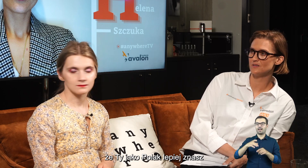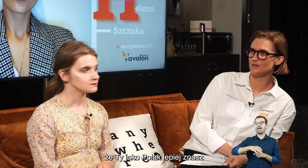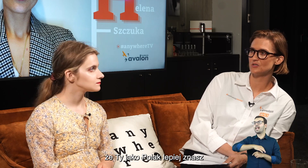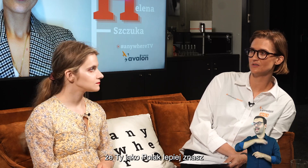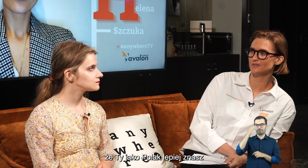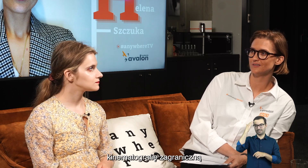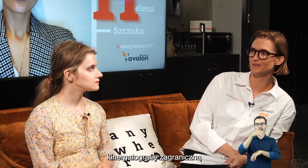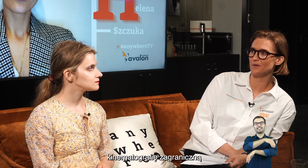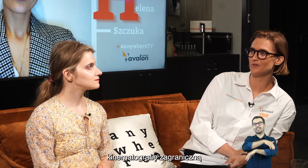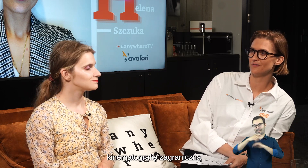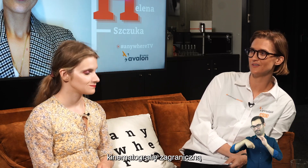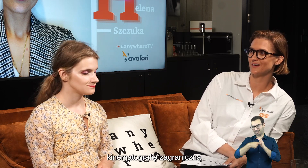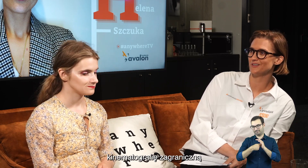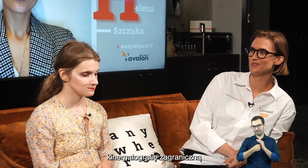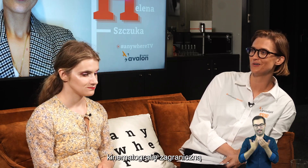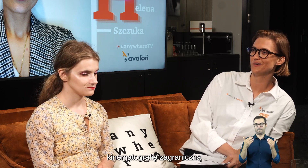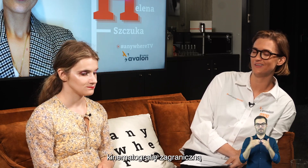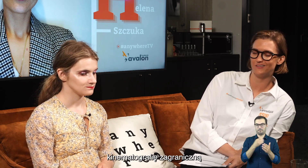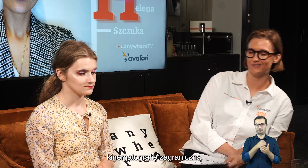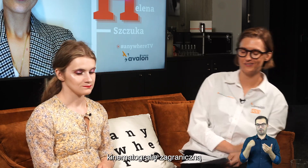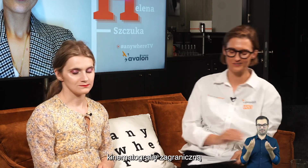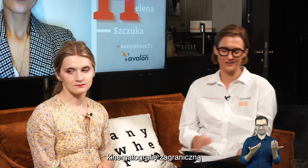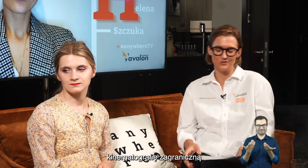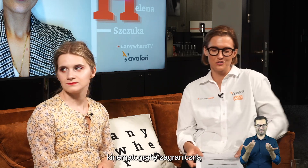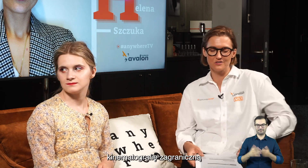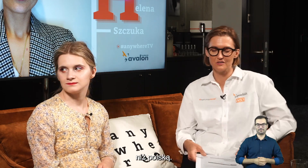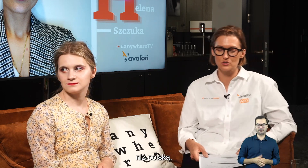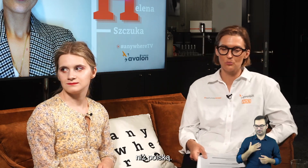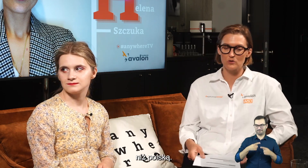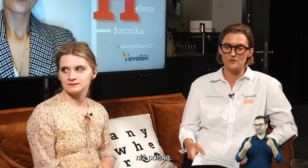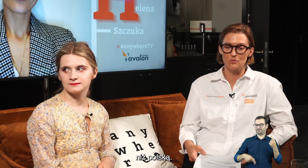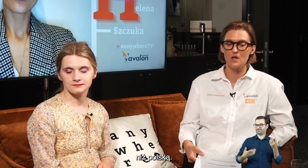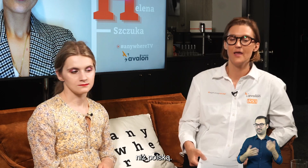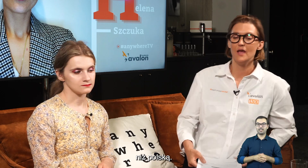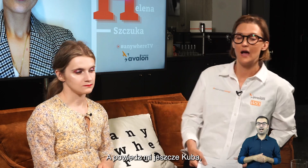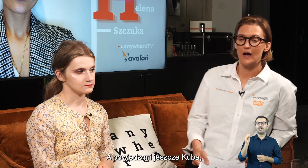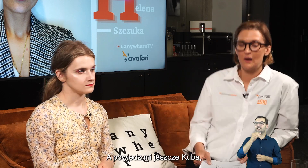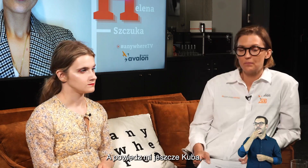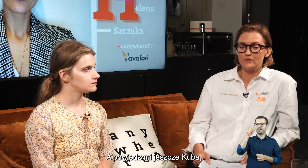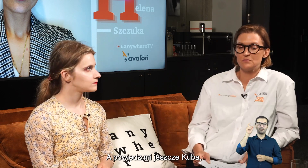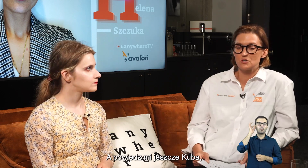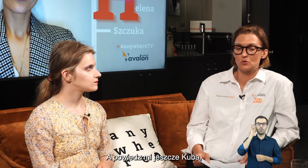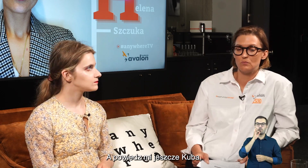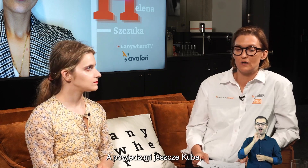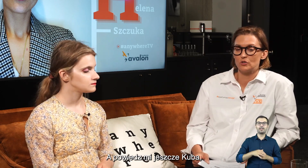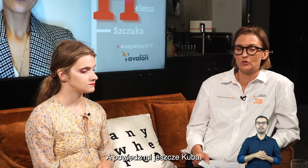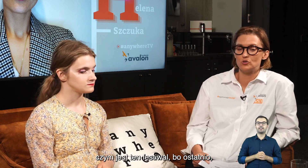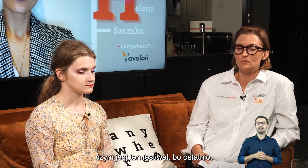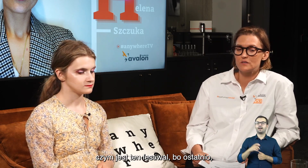lepiej znasz kinematografię zagraniczną, tak, kulturę zagraniczną, tak. Nie, niż tą polską. A powiedz mi jeszcze,